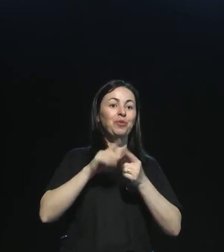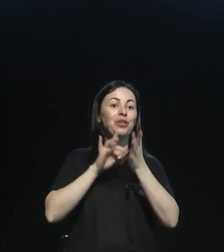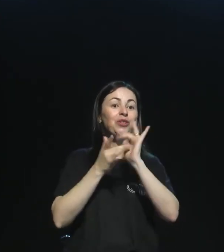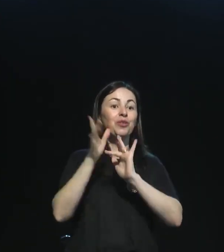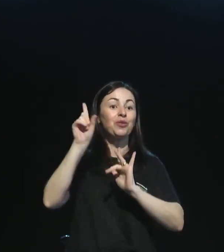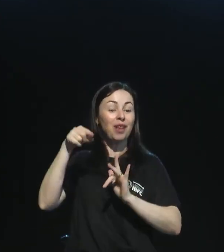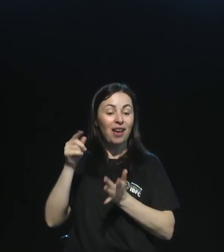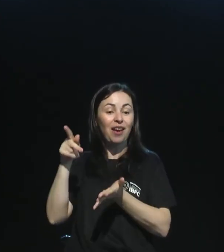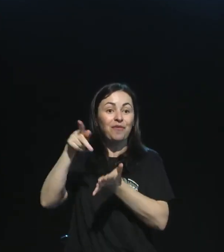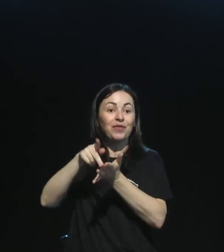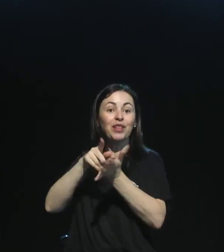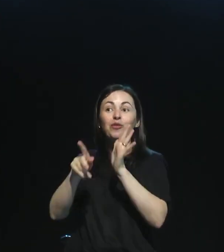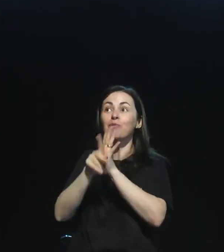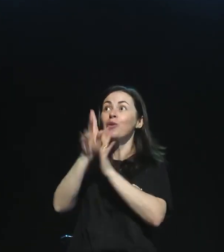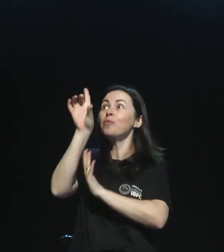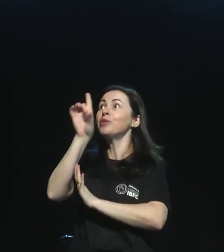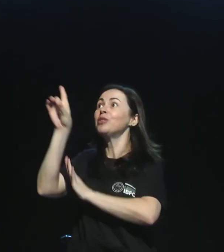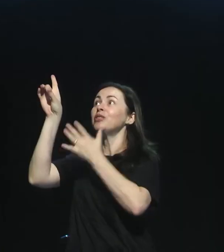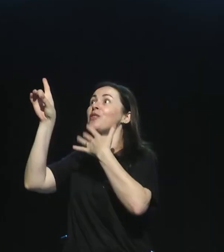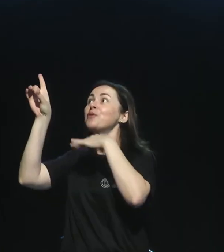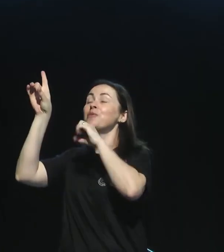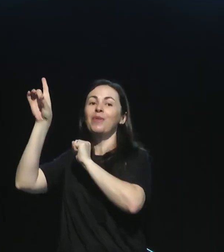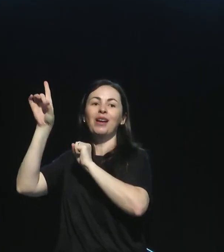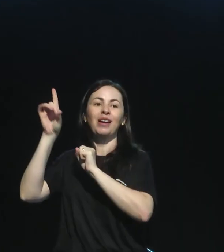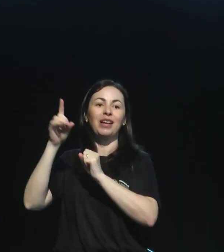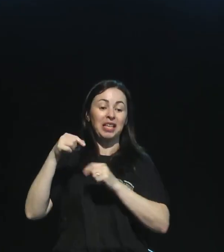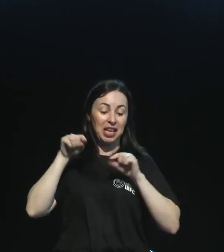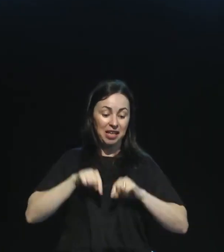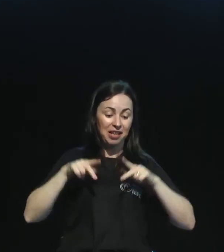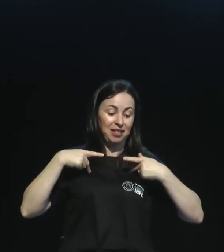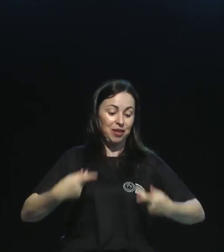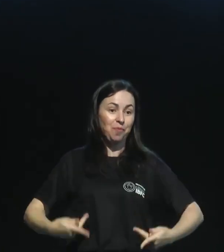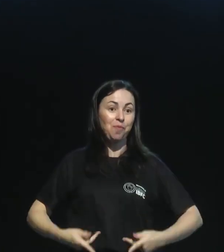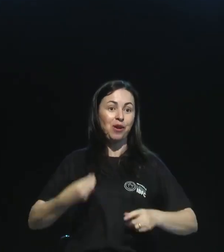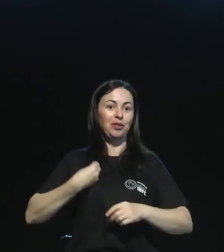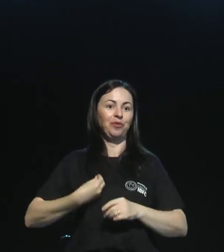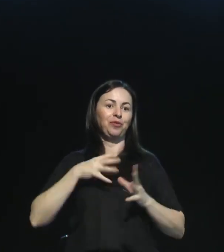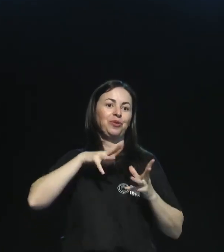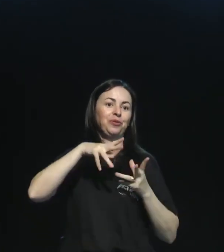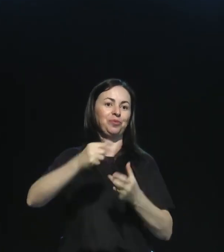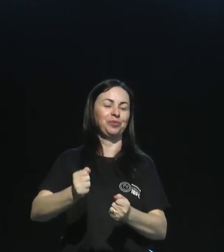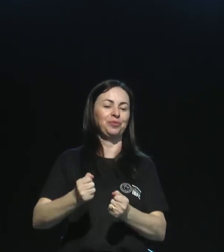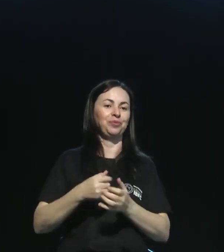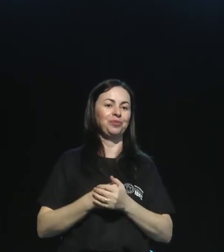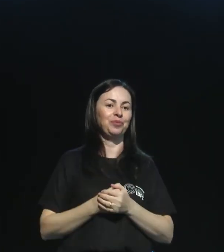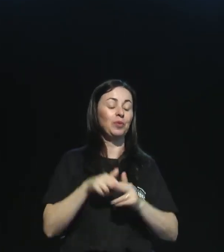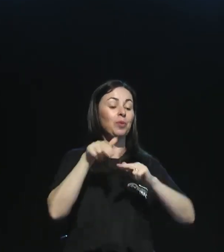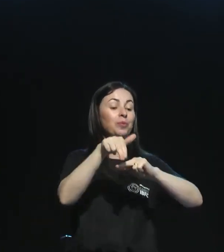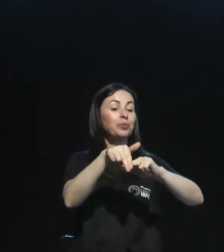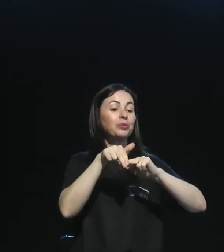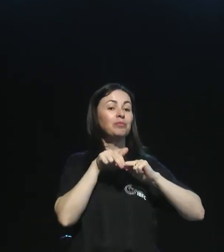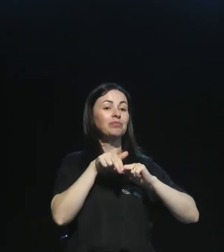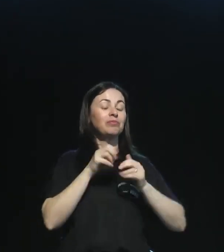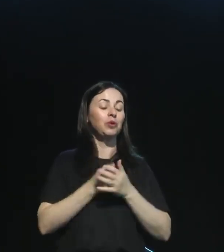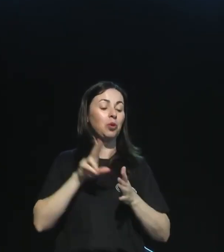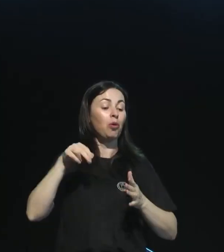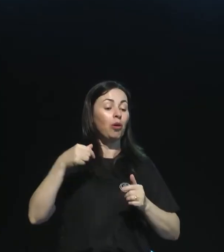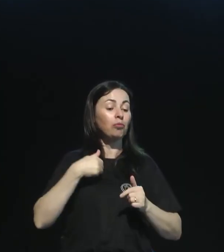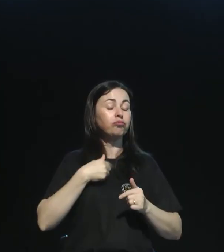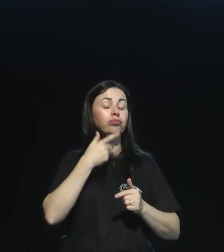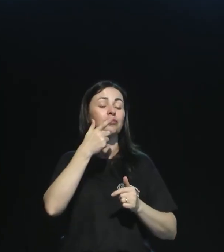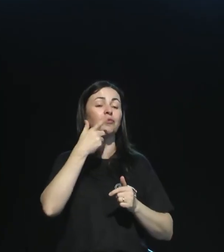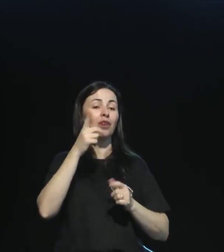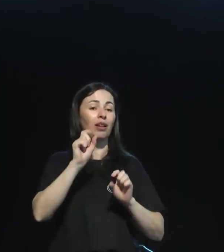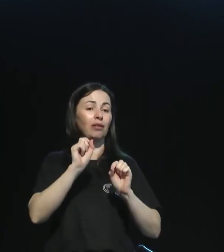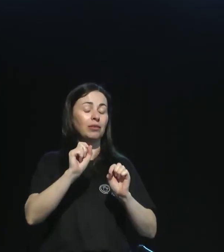que se fez homem, se fez gente, se fez carne. Por isso eu vou dizer uma coisa muito